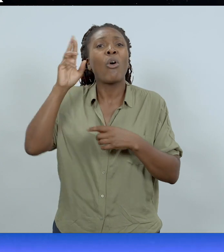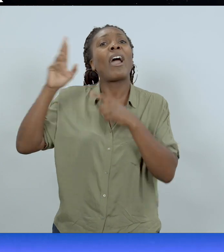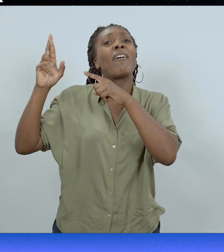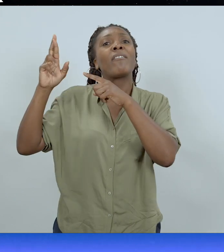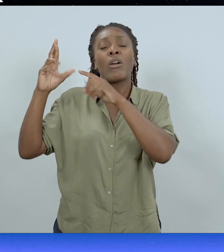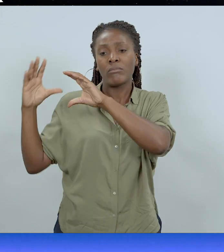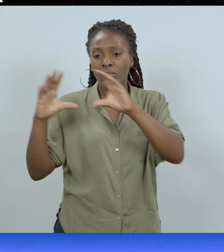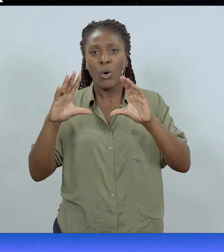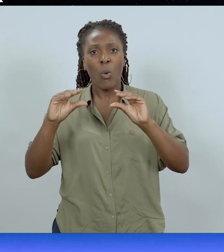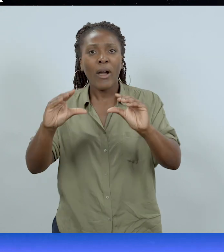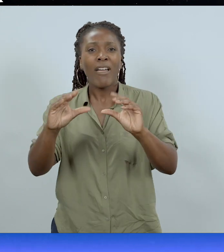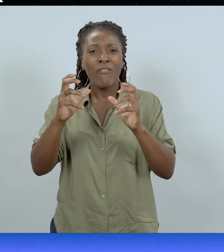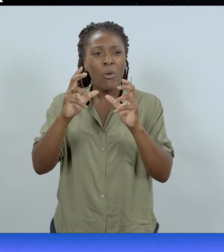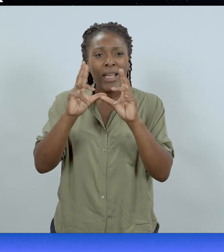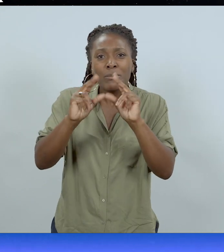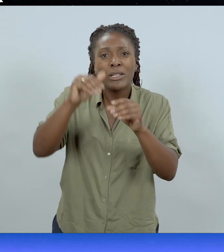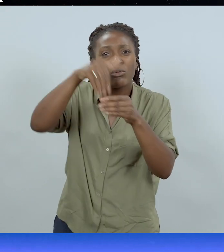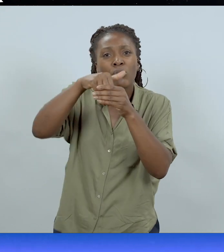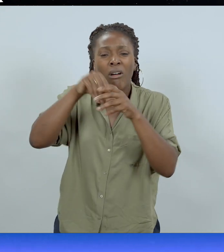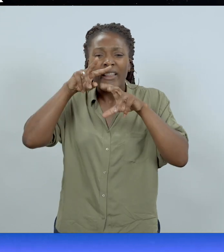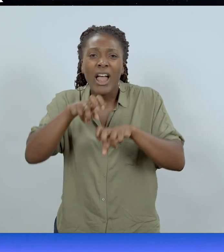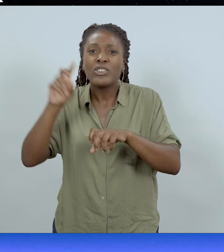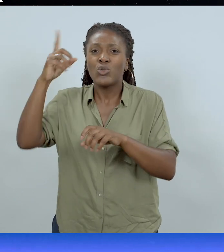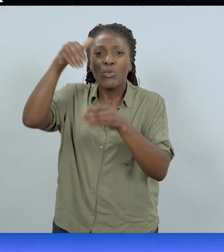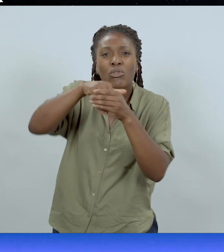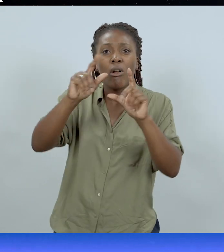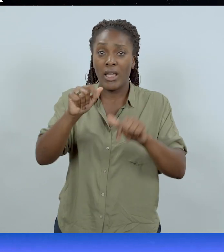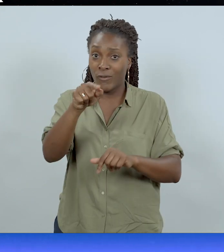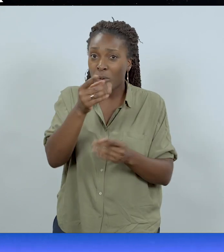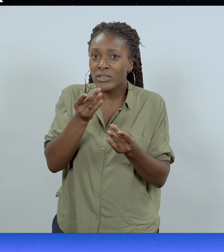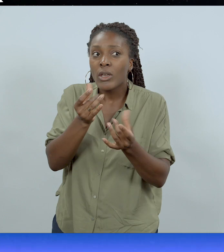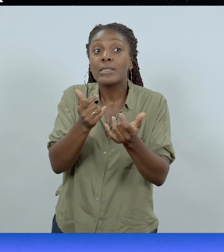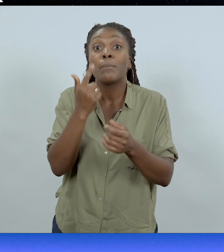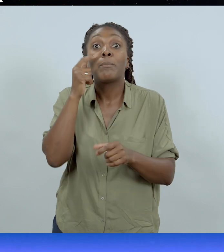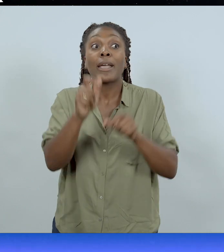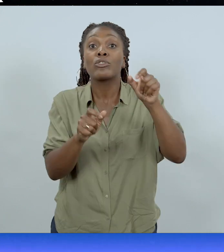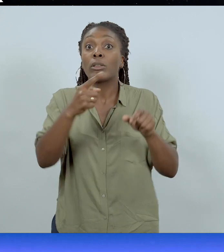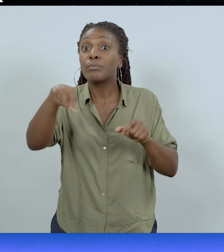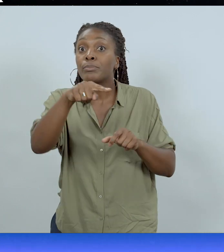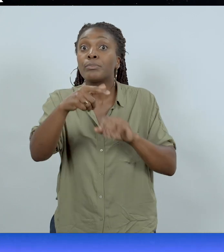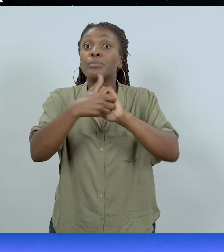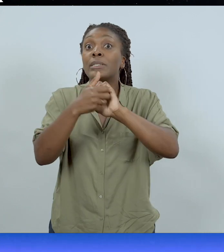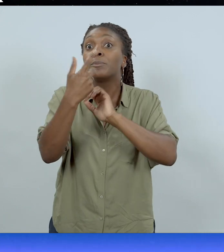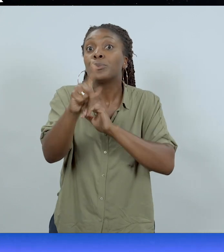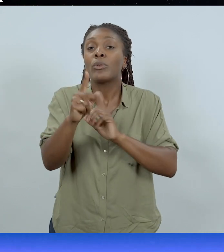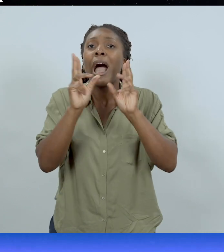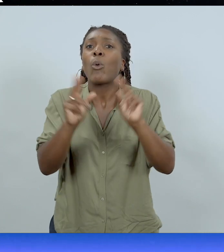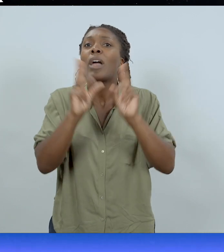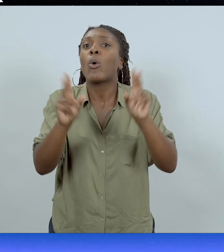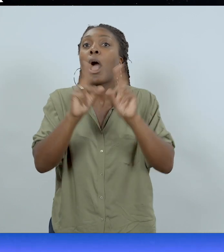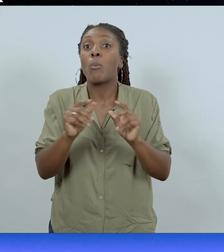culture du rêve dans ta vie et autour de toi, il faut que tu sois aussi sensible à des personnes qui